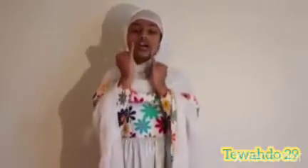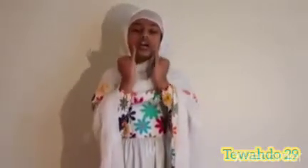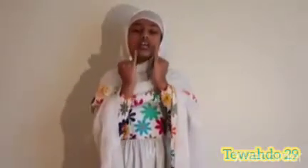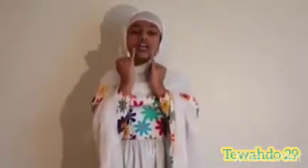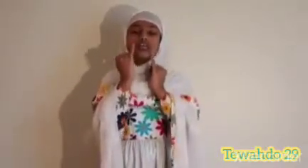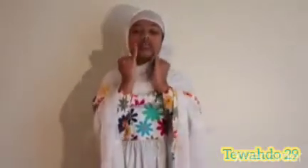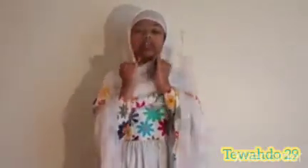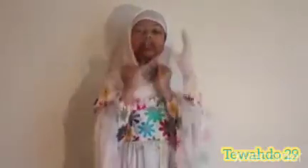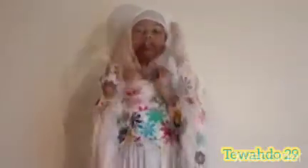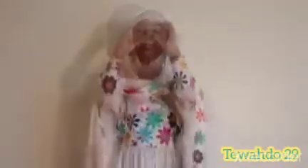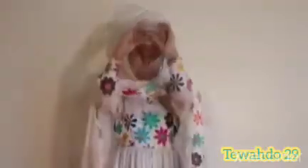በኢየሩሳሌም